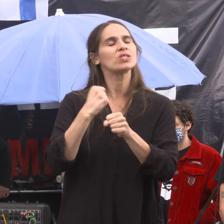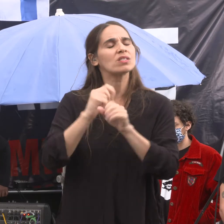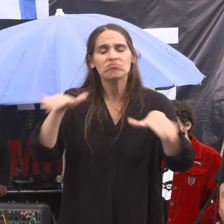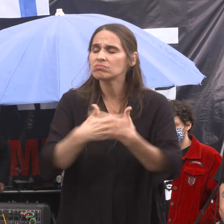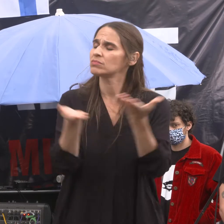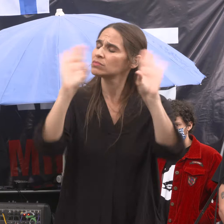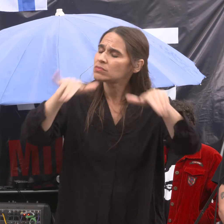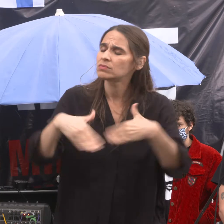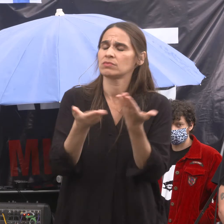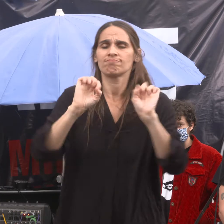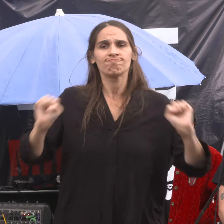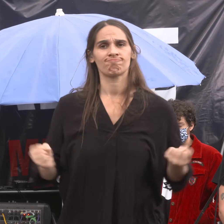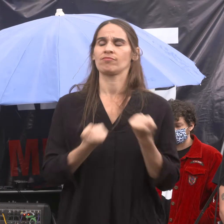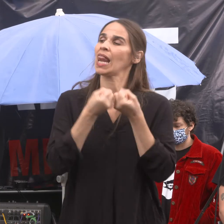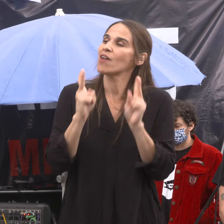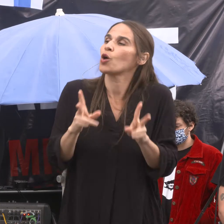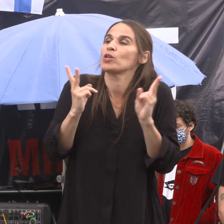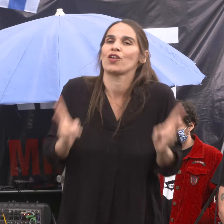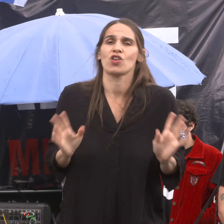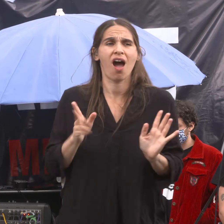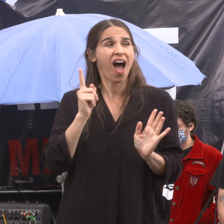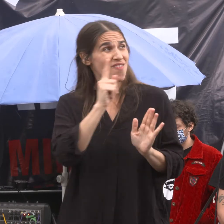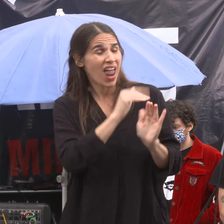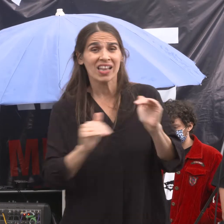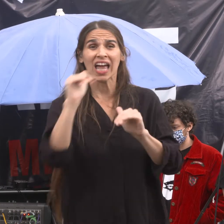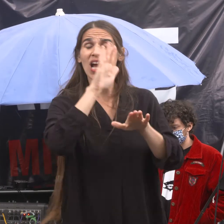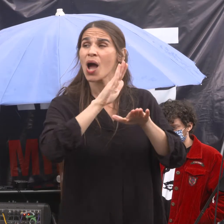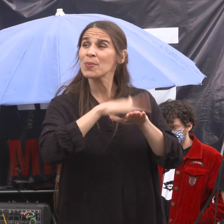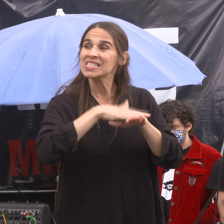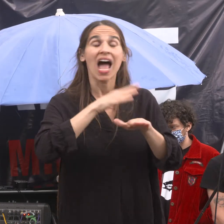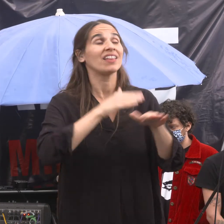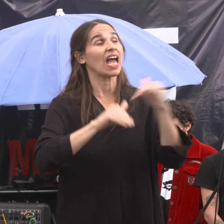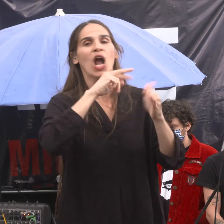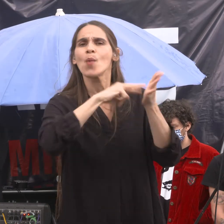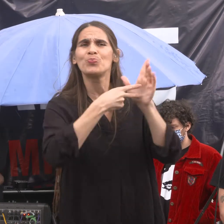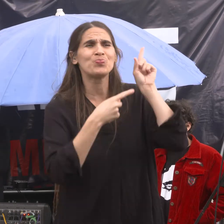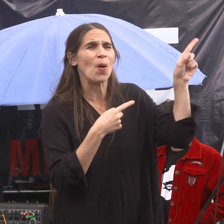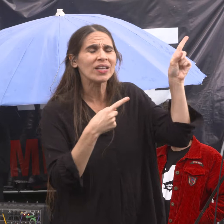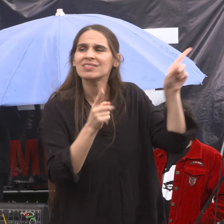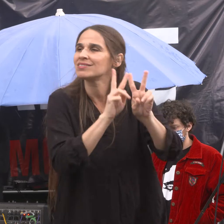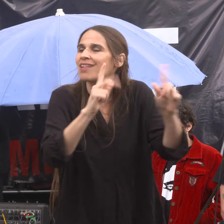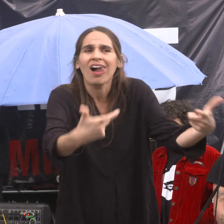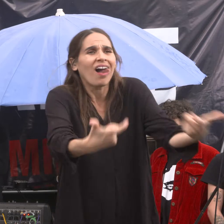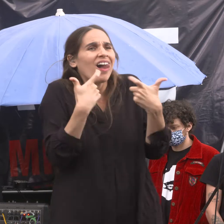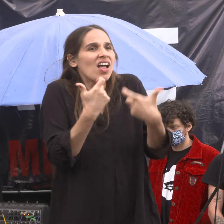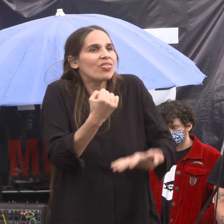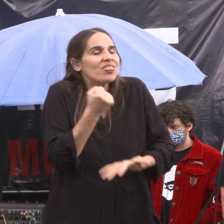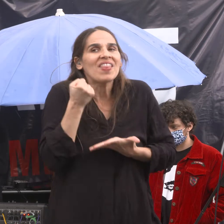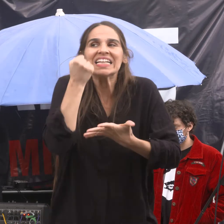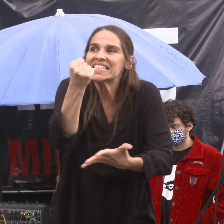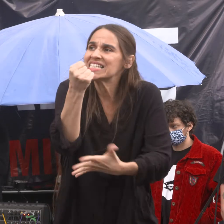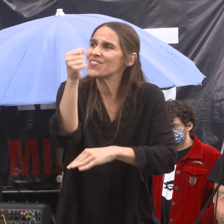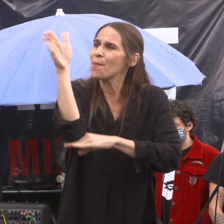כלילות כן לאפשר את מה שניתן, אבל כאמור הדרג המקצועי, הדרג הפוליטי לא מאפשר תקציב